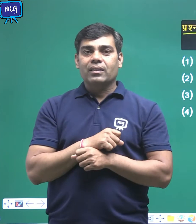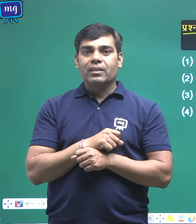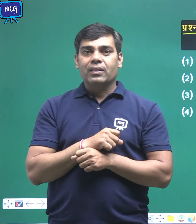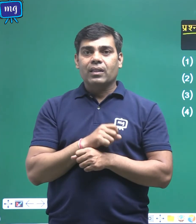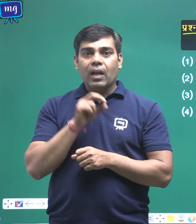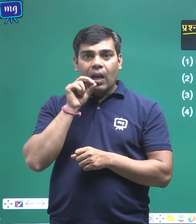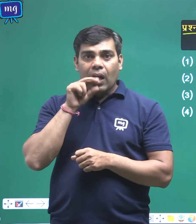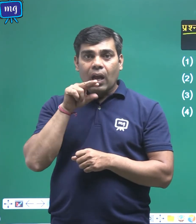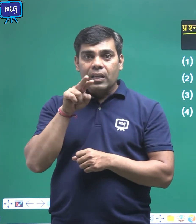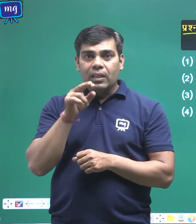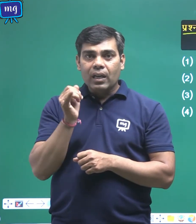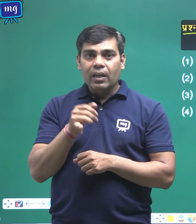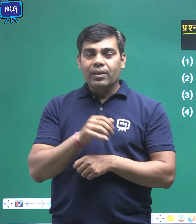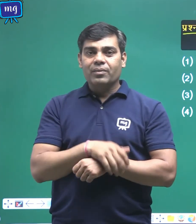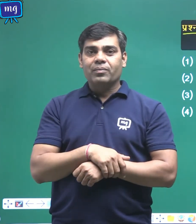कहा जाता है?